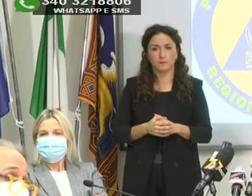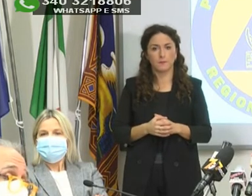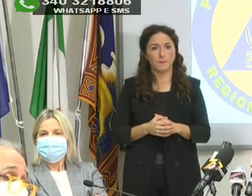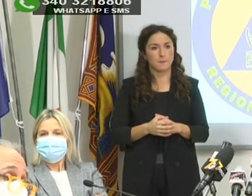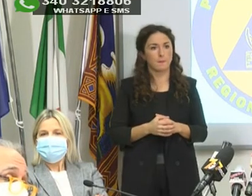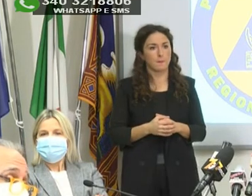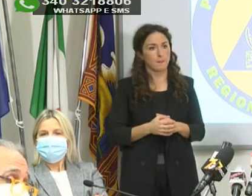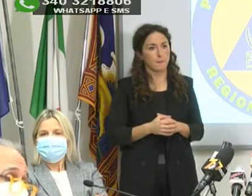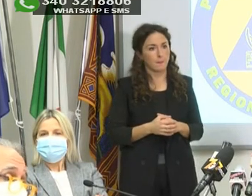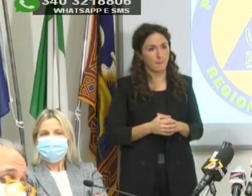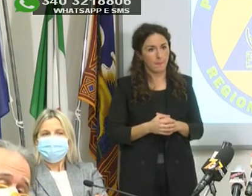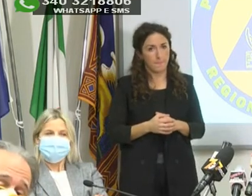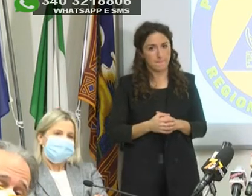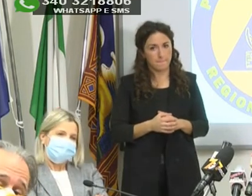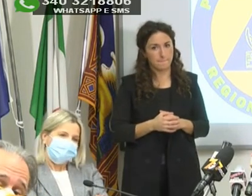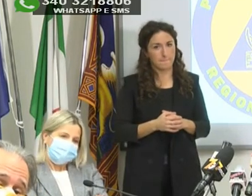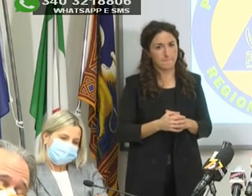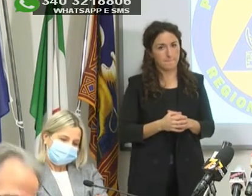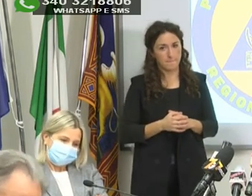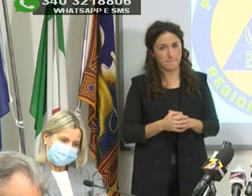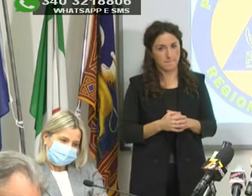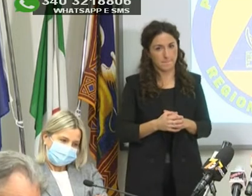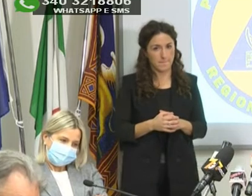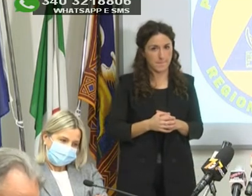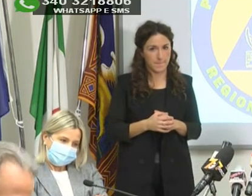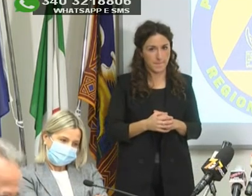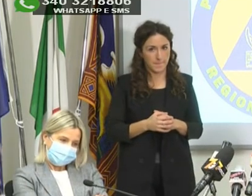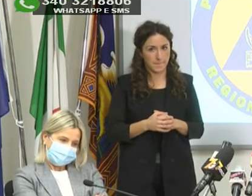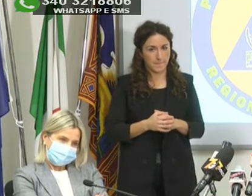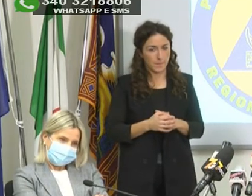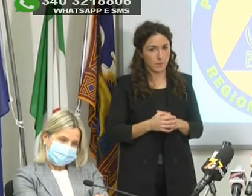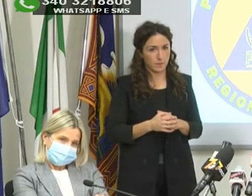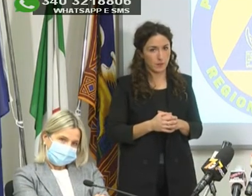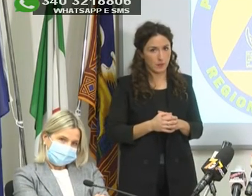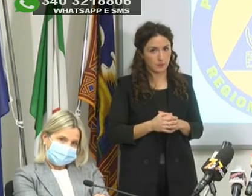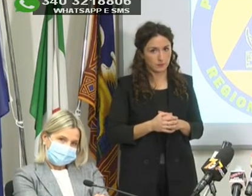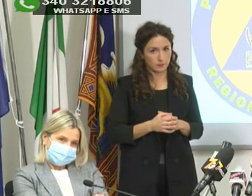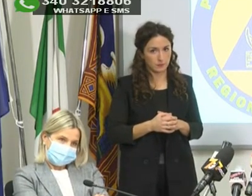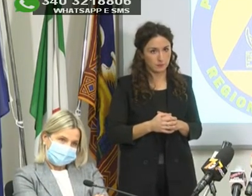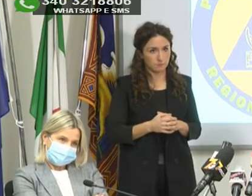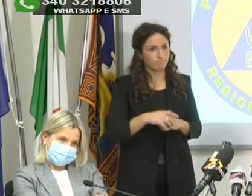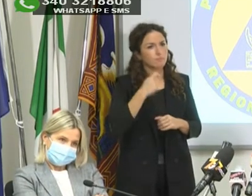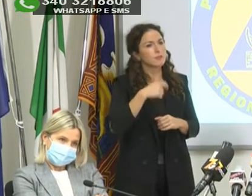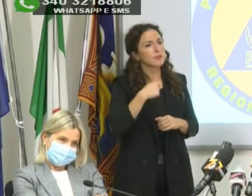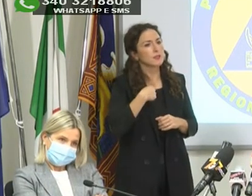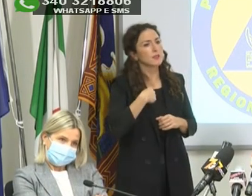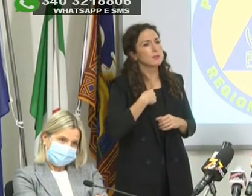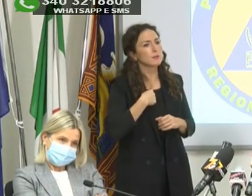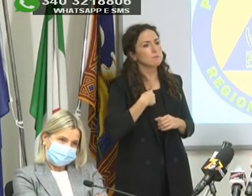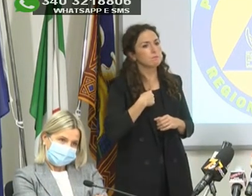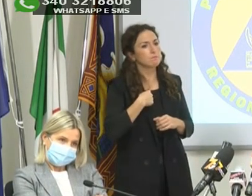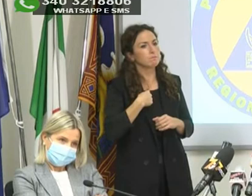Marchiori mi ero dimenticato che aveva chiesto Pettenò, quindi Pettenò, Marchiori, Nuovo Terraglio. Presidente, le faccio